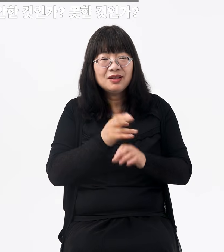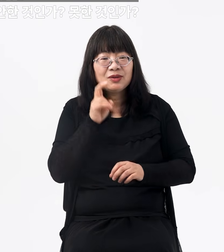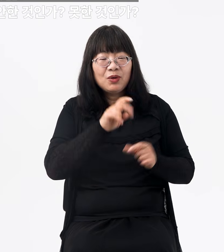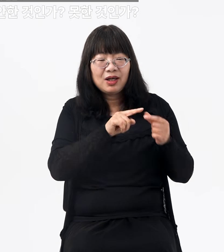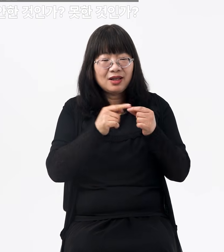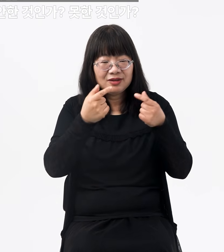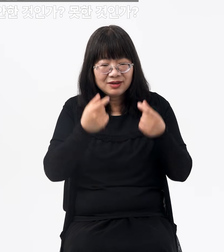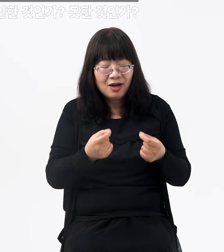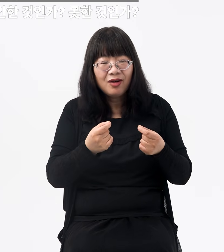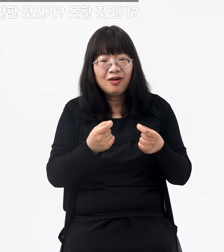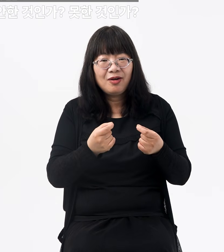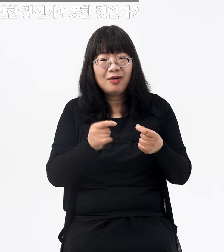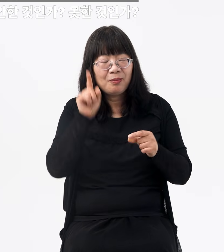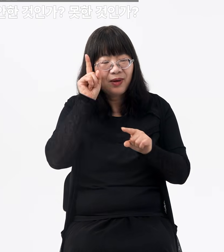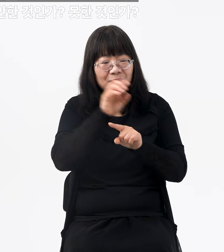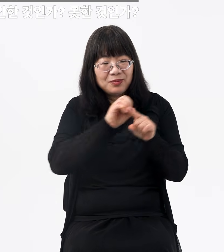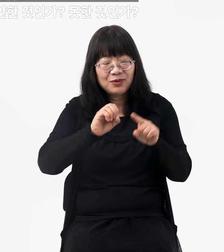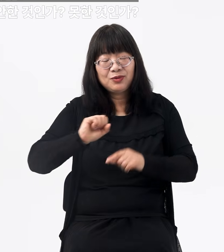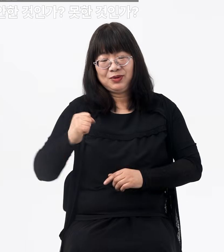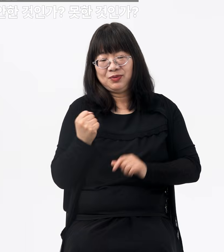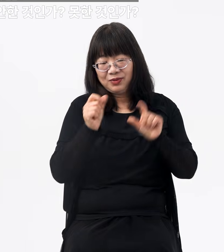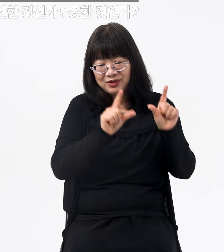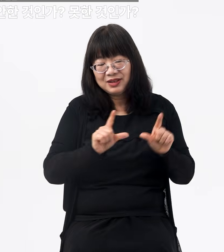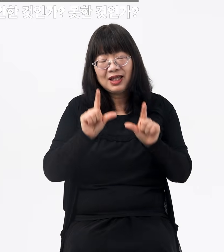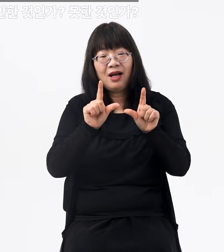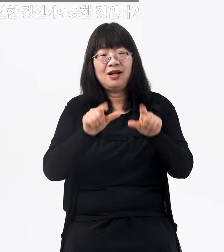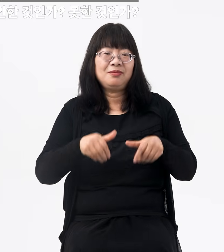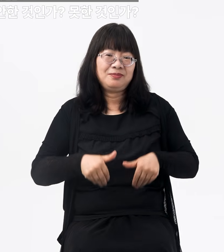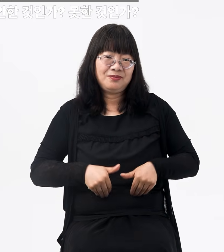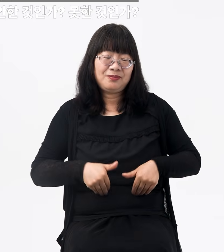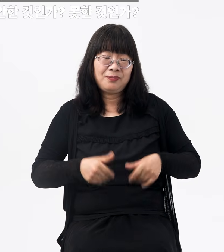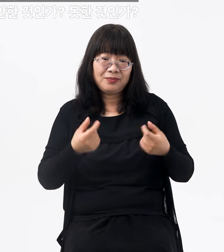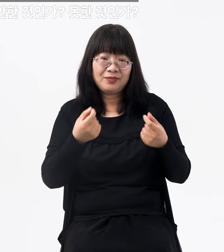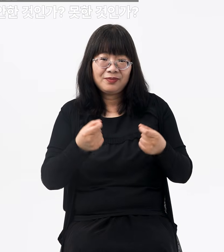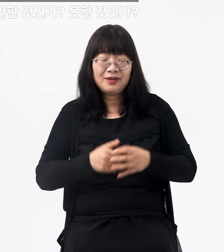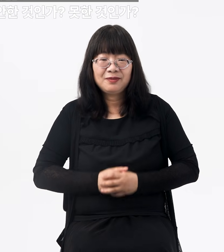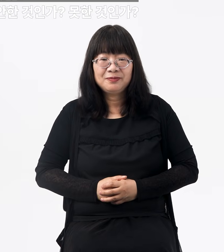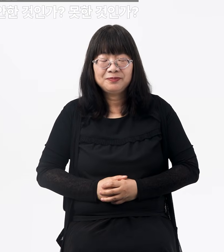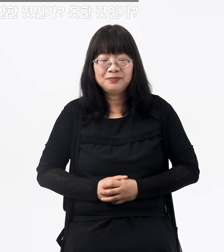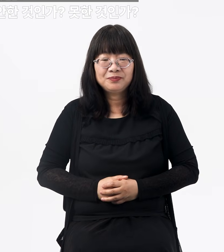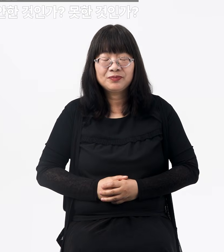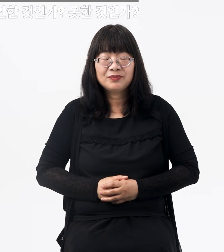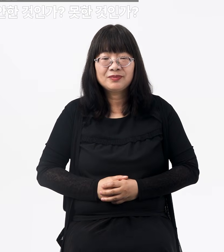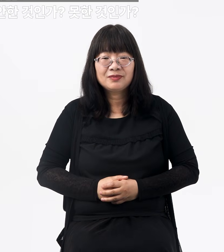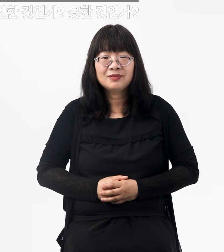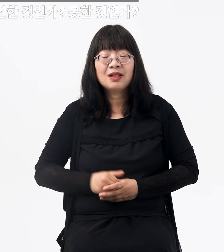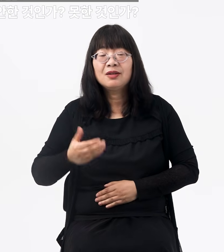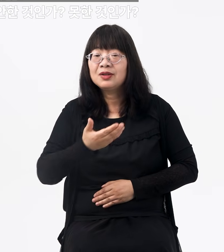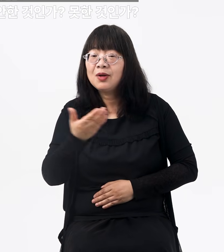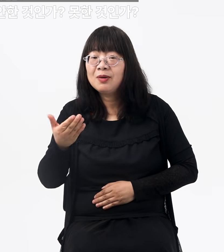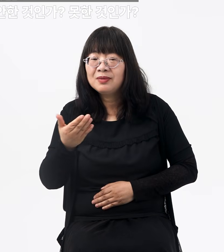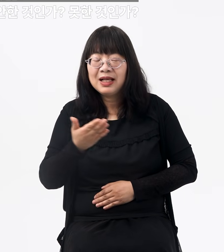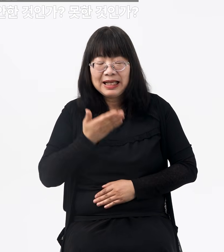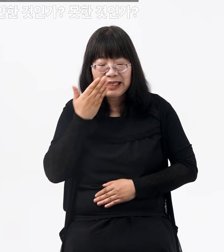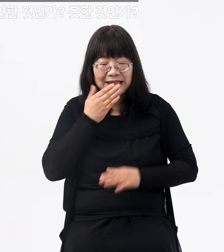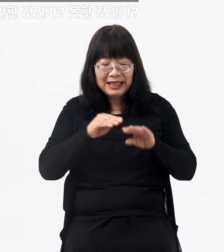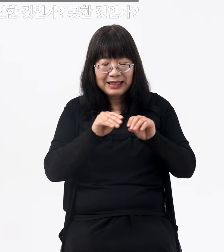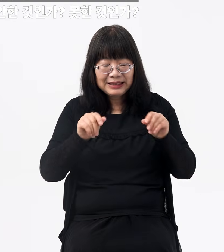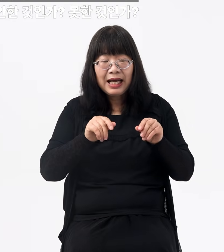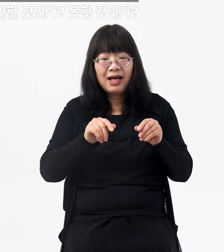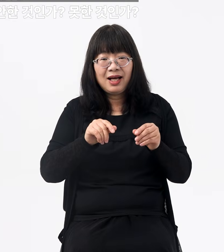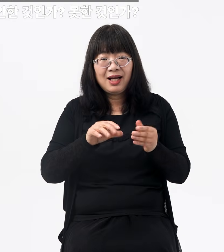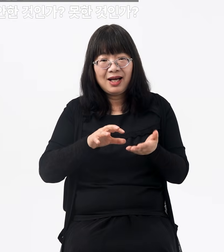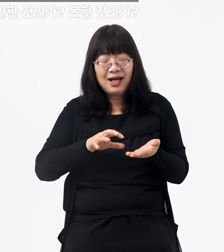이런 가나안 정복이라는 것은 이런 시시콜콜하고 사소한 문제에서부터 내 안의 것들을